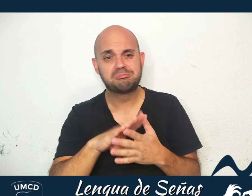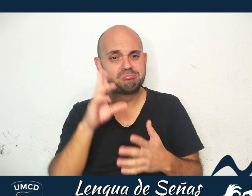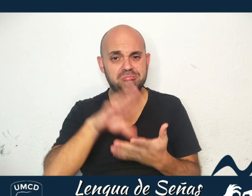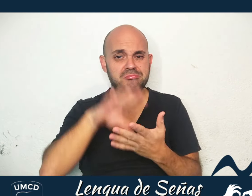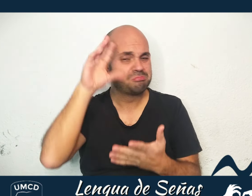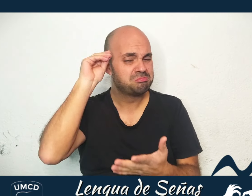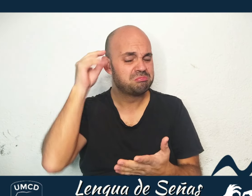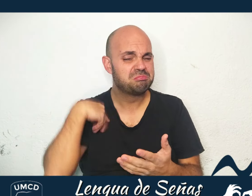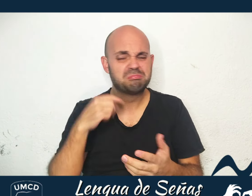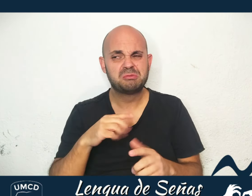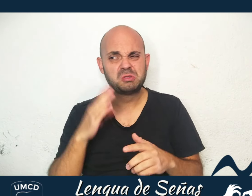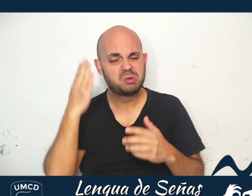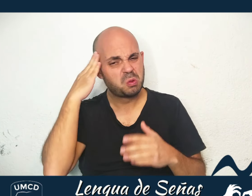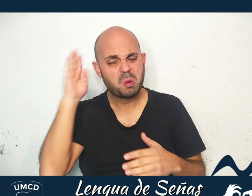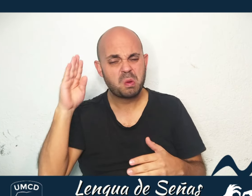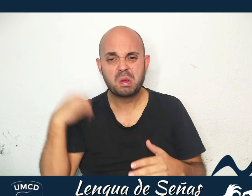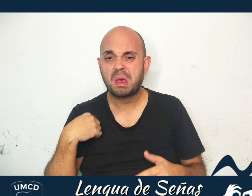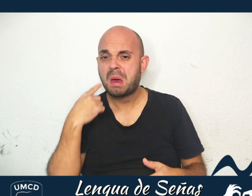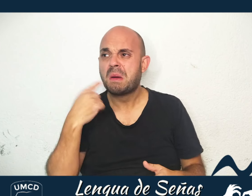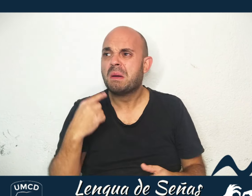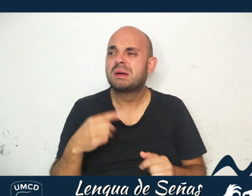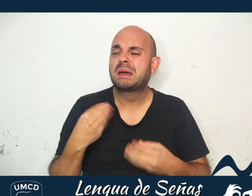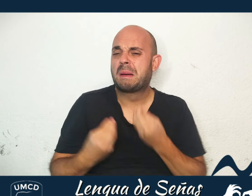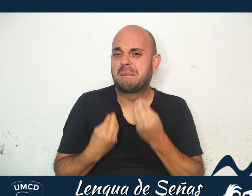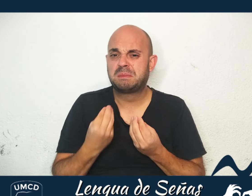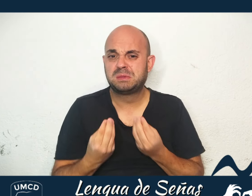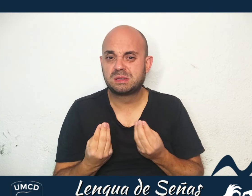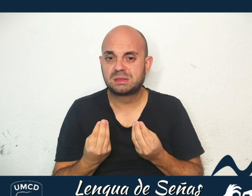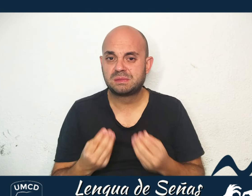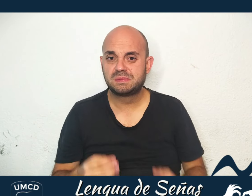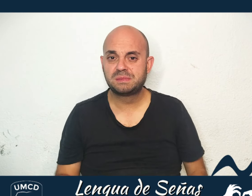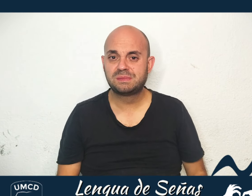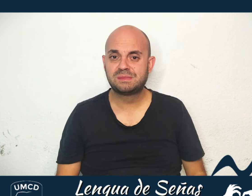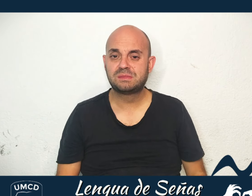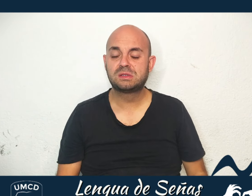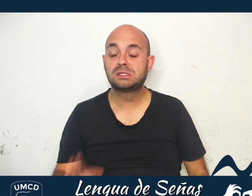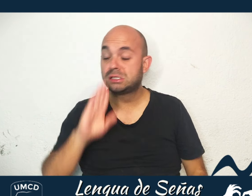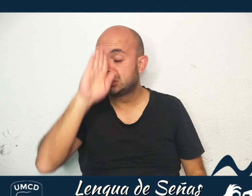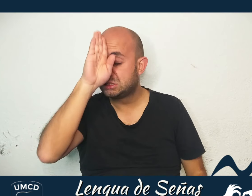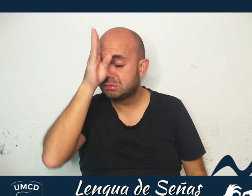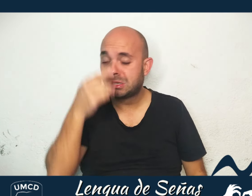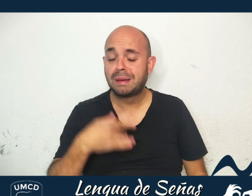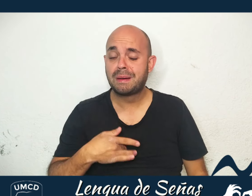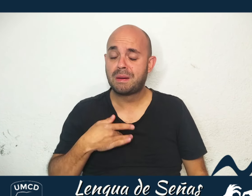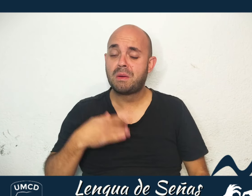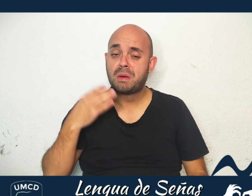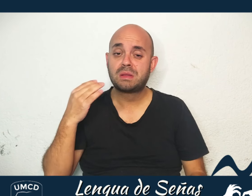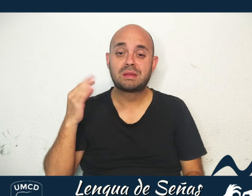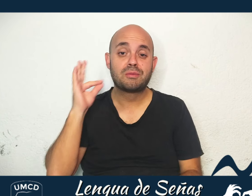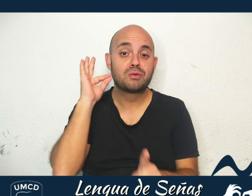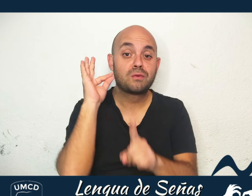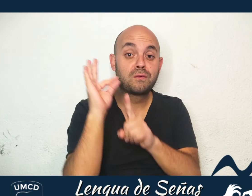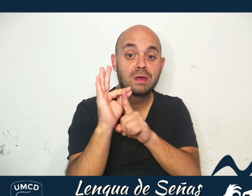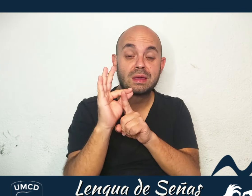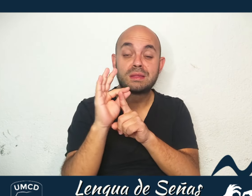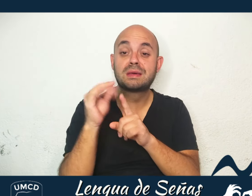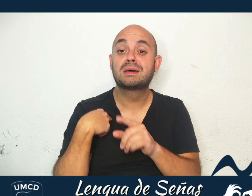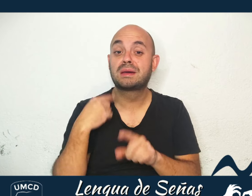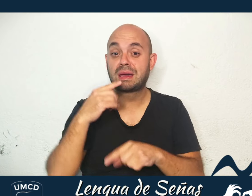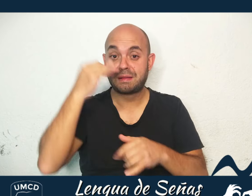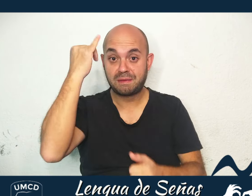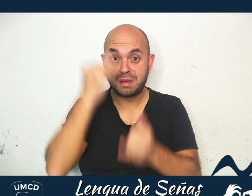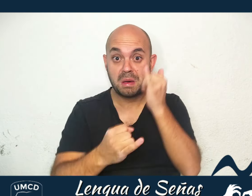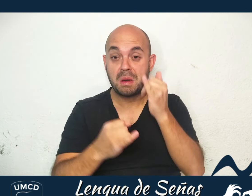ese momento seguiremos caminando con fe, sabiendo que llegaremos. Es